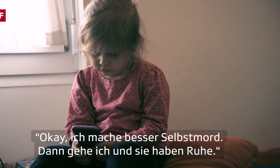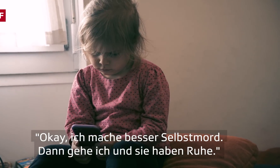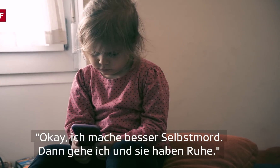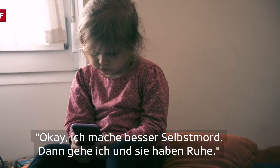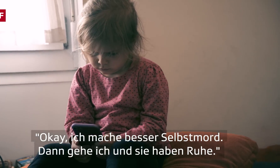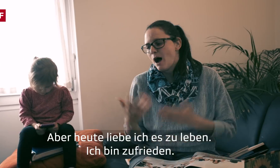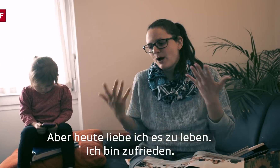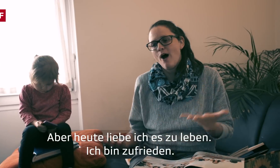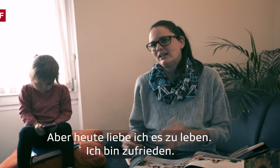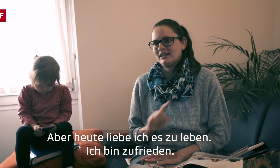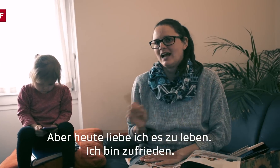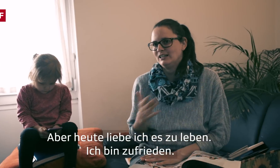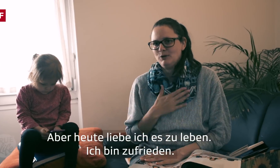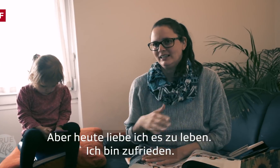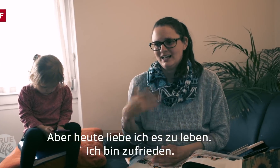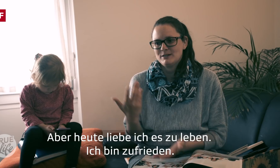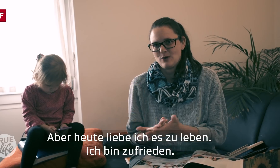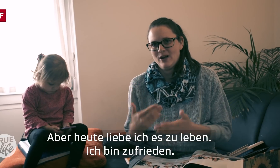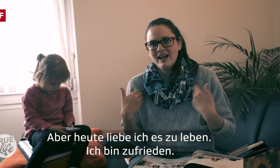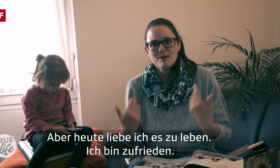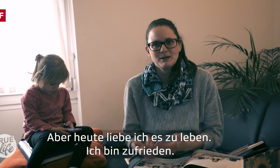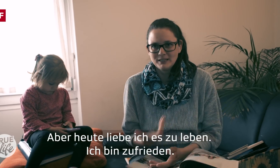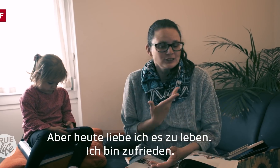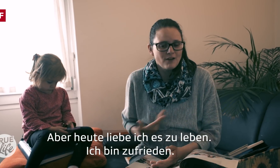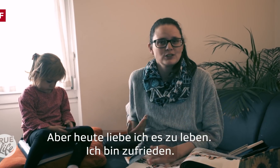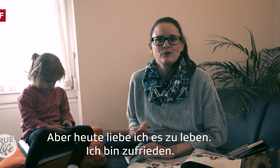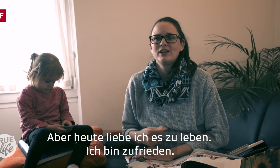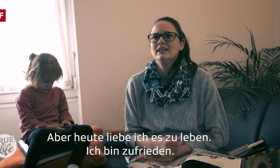Ruhe. Aber heute nein, ich möchte lieber zu heben, bin einfach zufrieden.